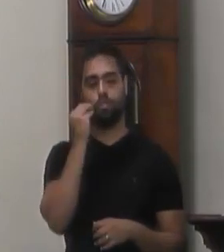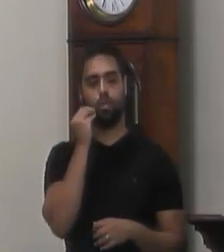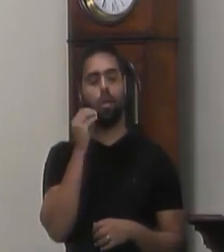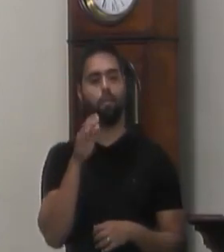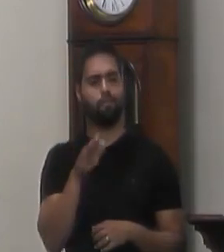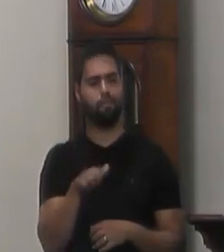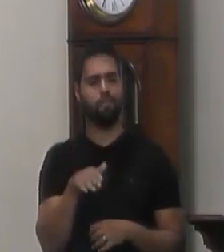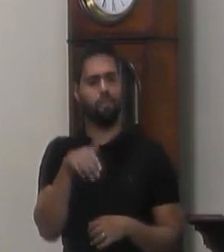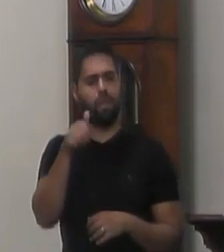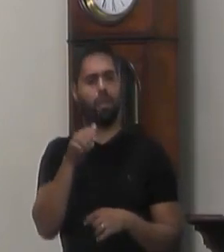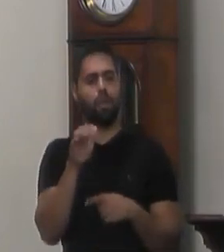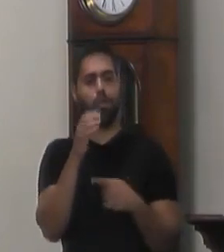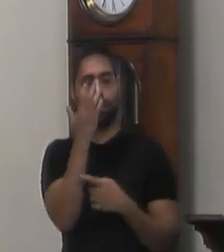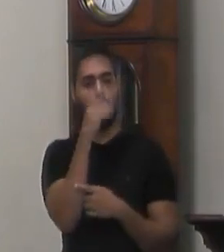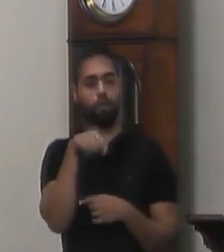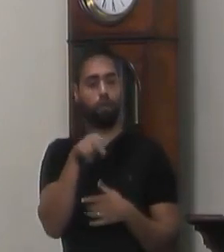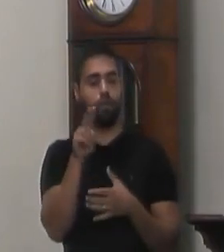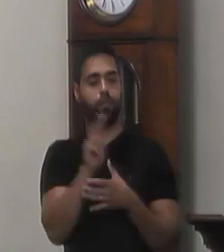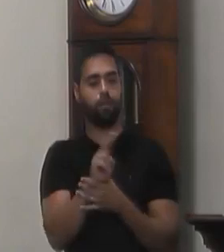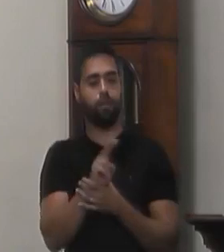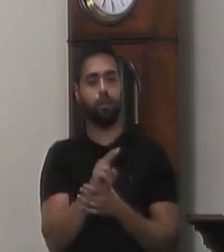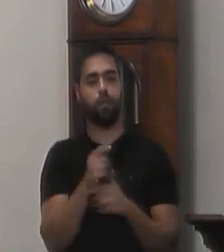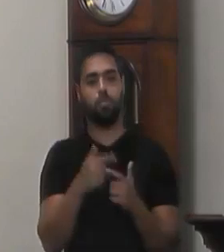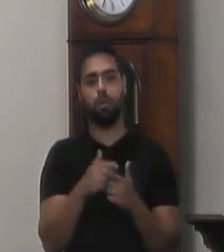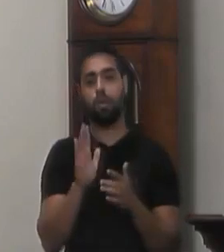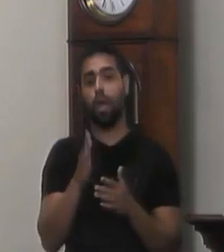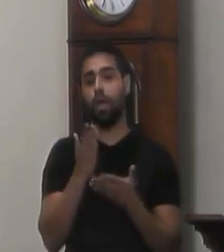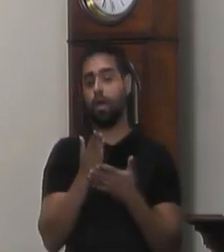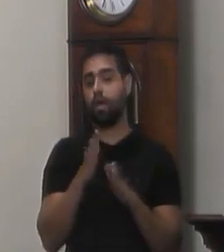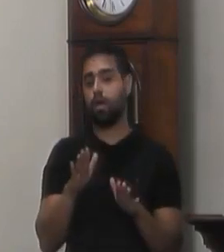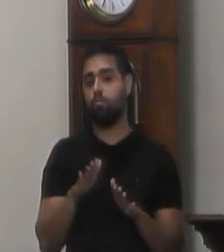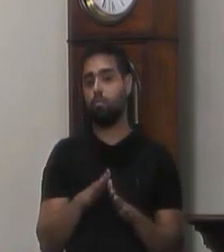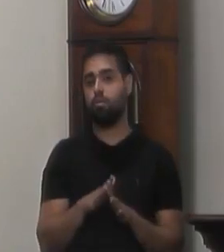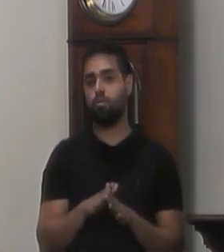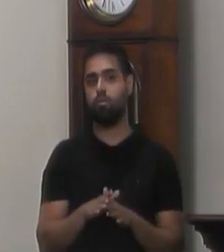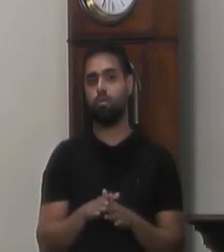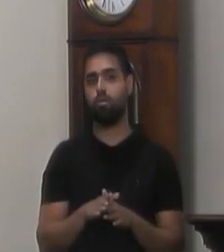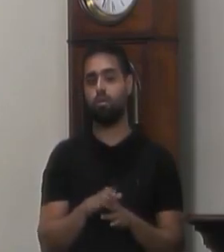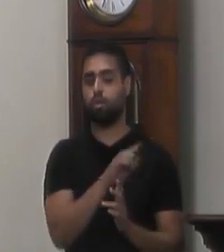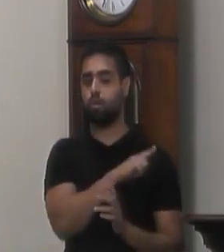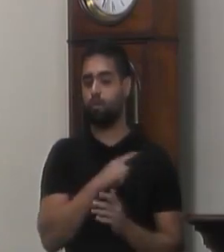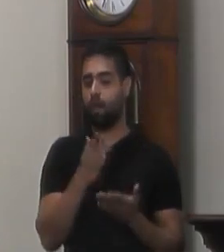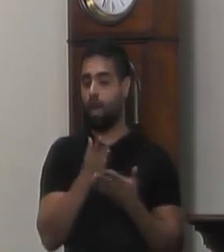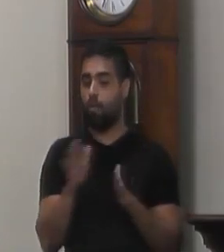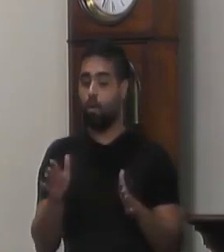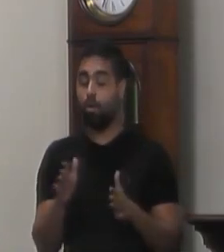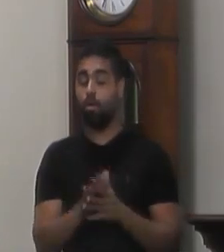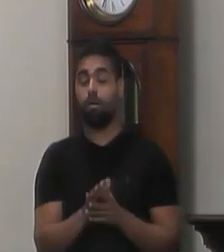da nossa cidade e não melhoramos, porque acabou, é o último ano desse governo,